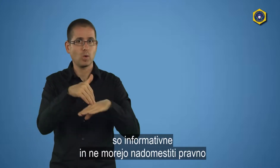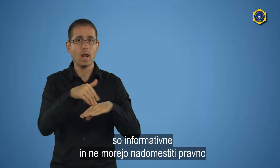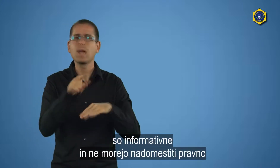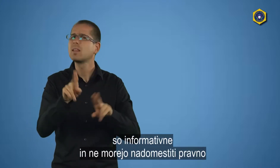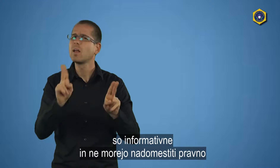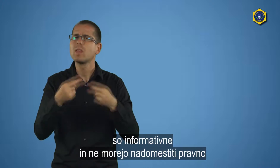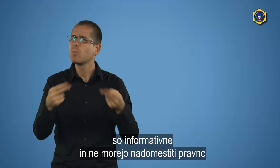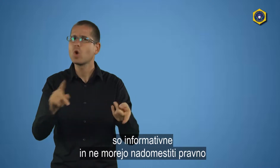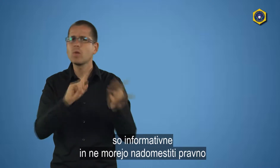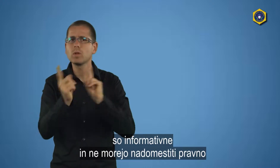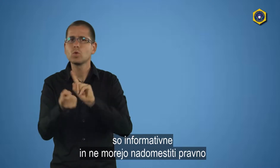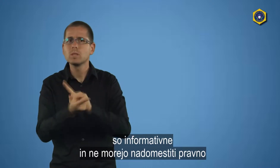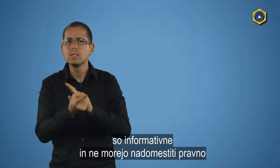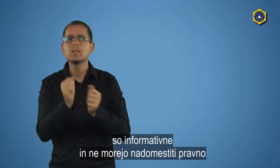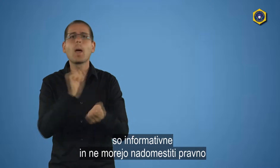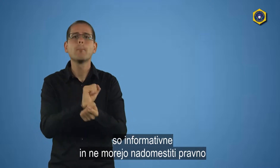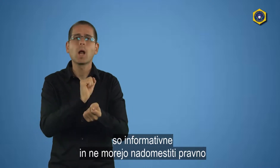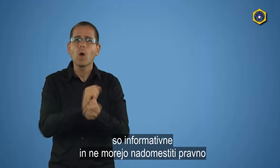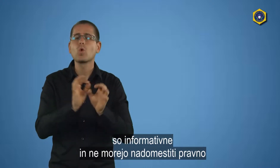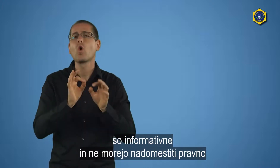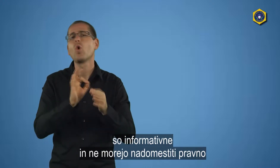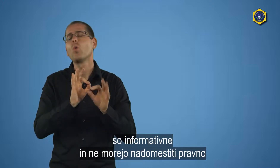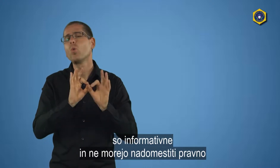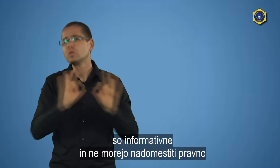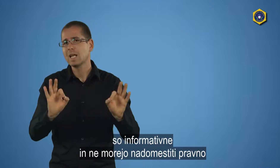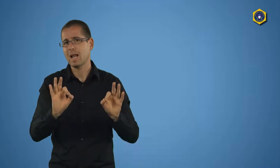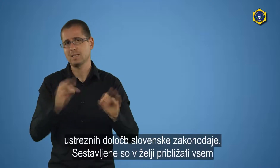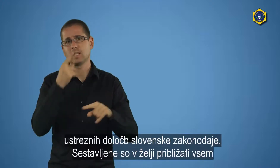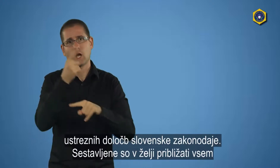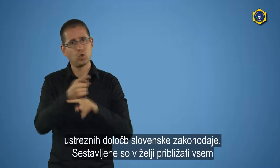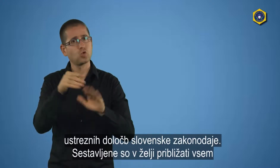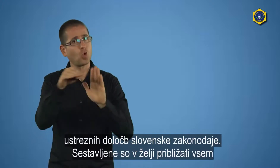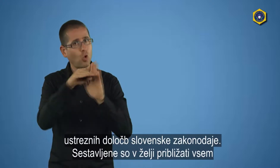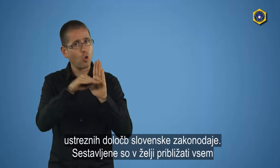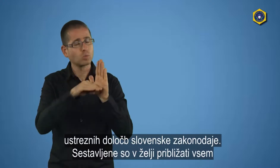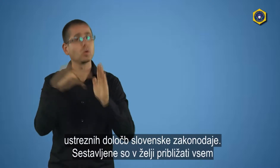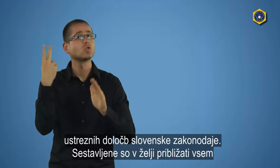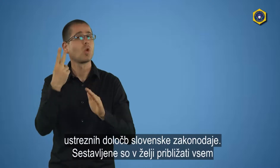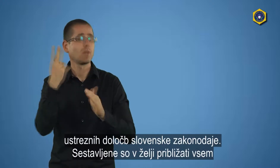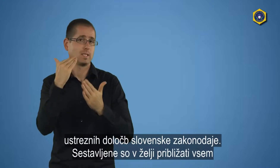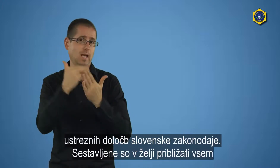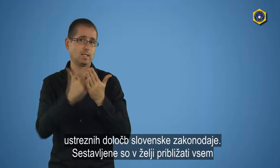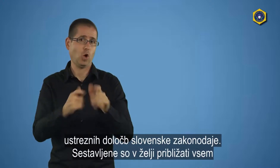informativne in ne morejo nadomestiti pravno ustreznih določb slovenske zakonodaje.